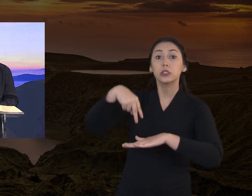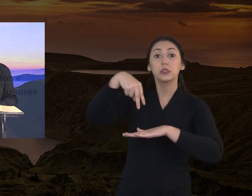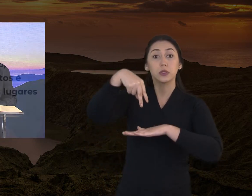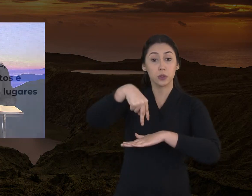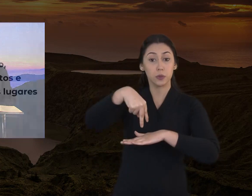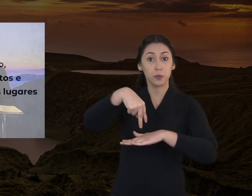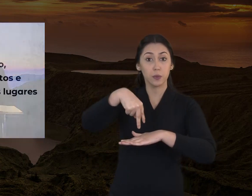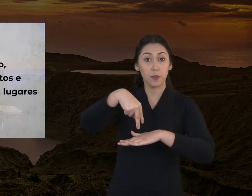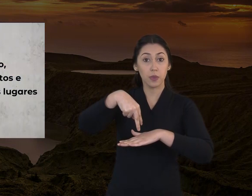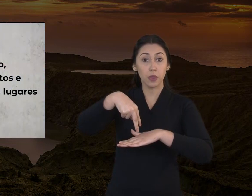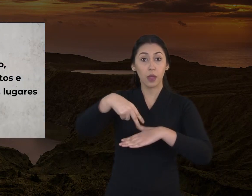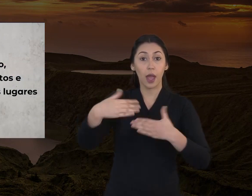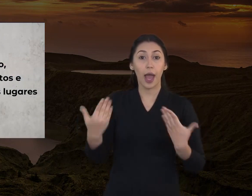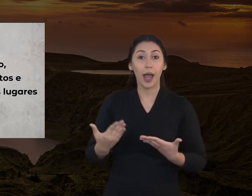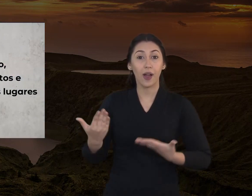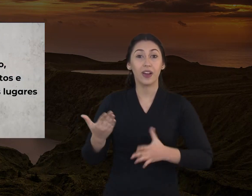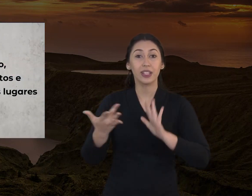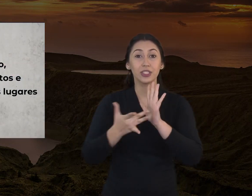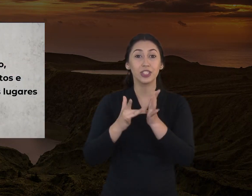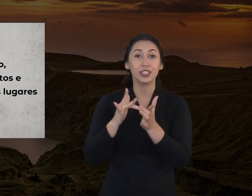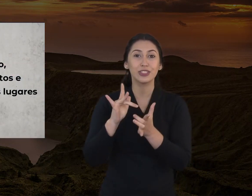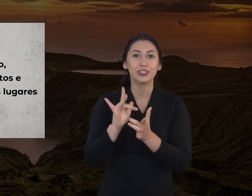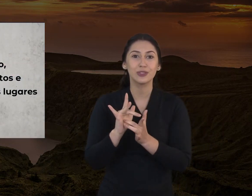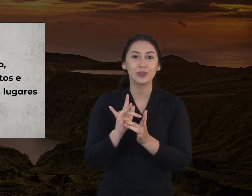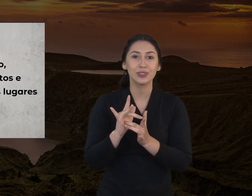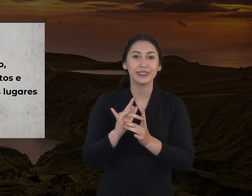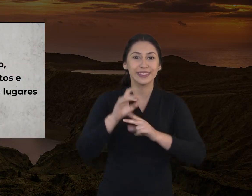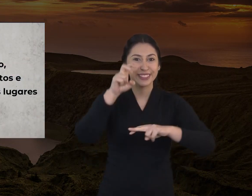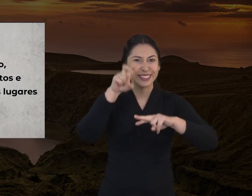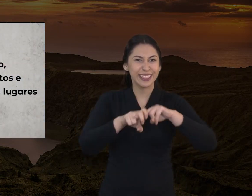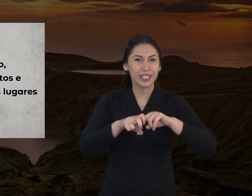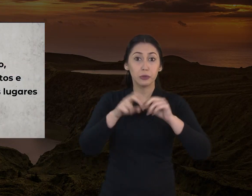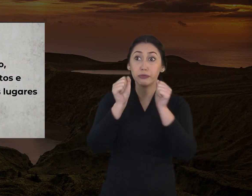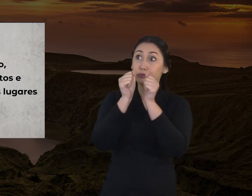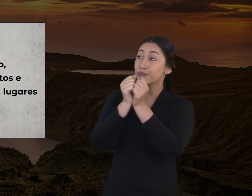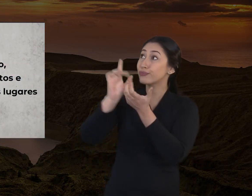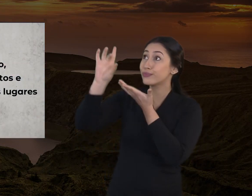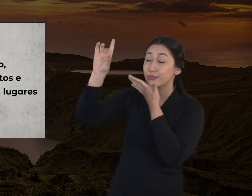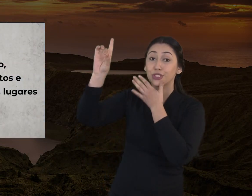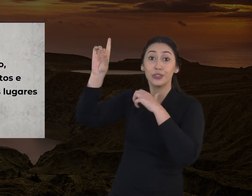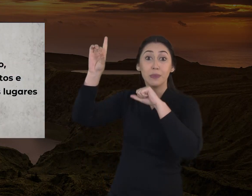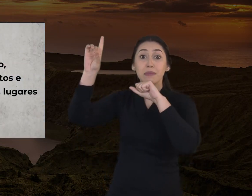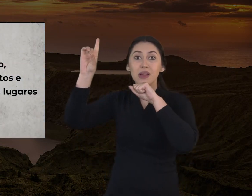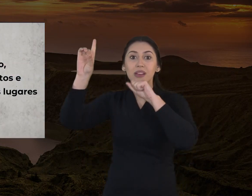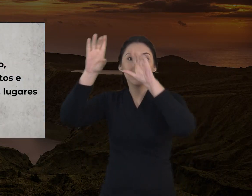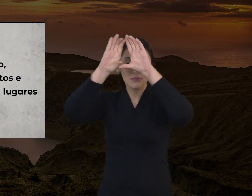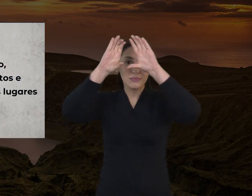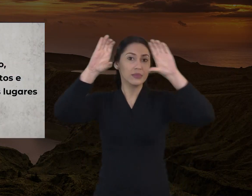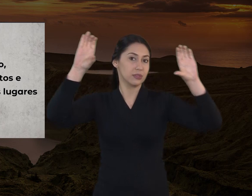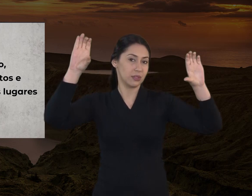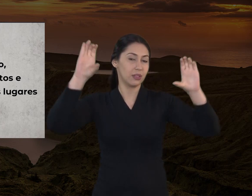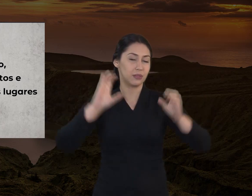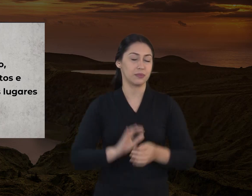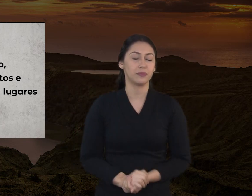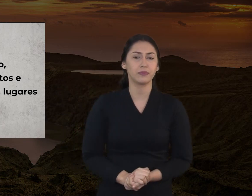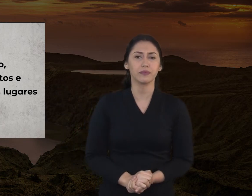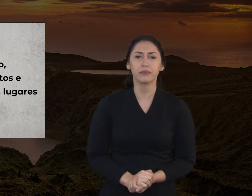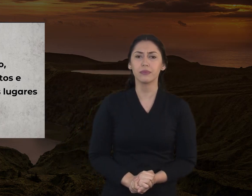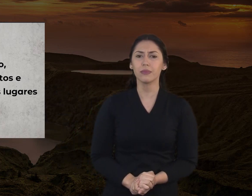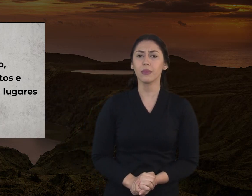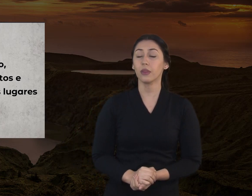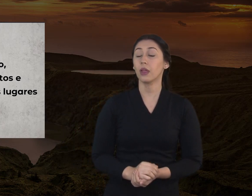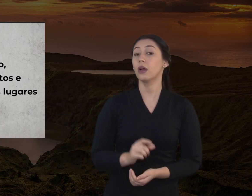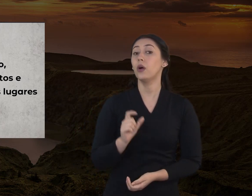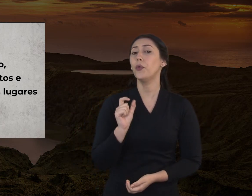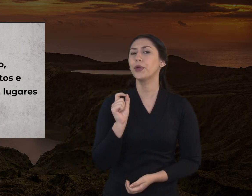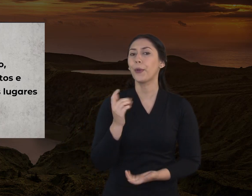e fazendo-o sentar à sua direita nos lugares celestiais. Quer dizer, esse